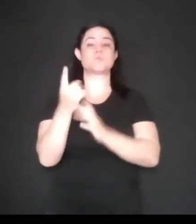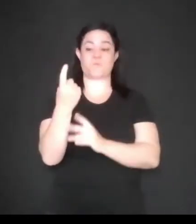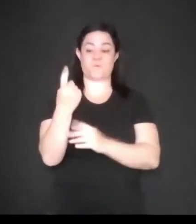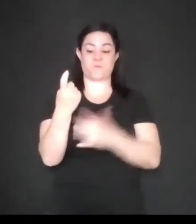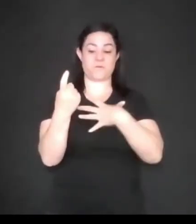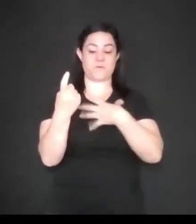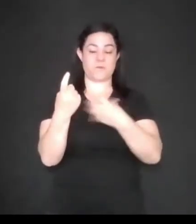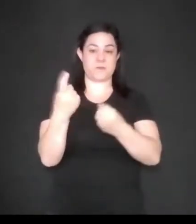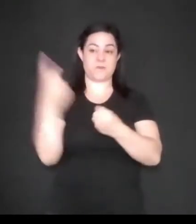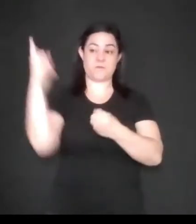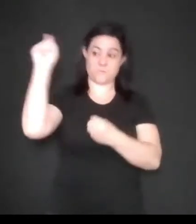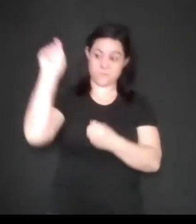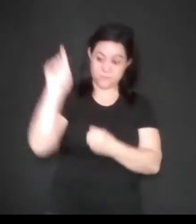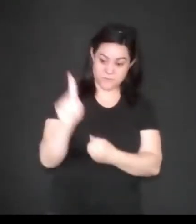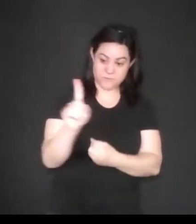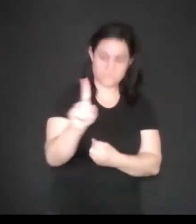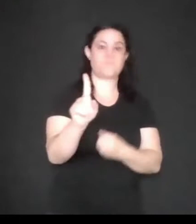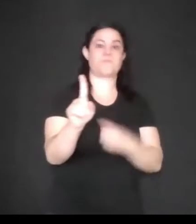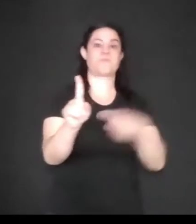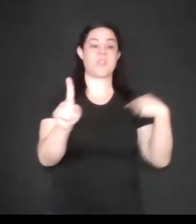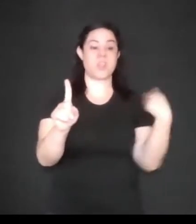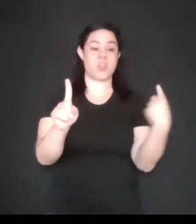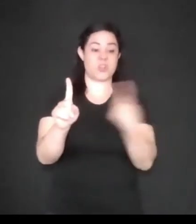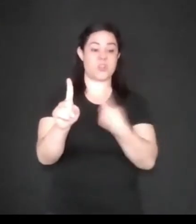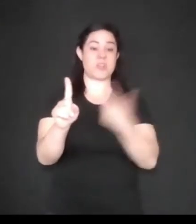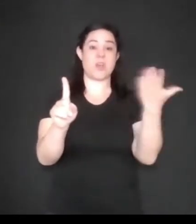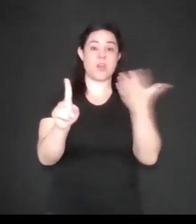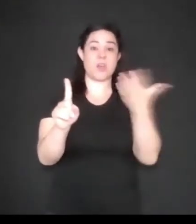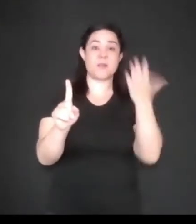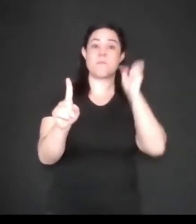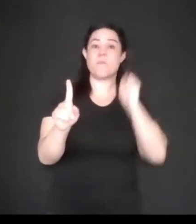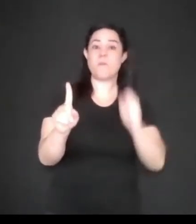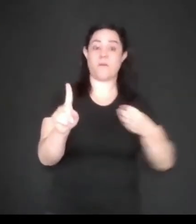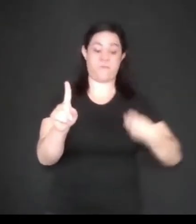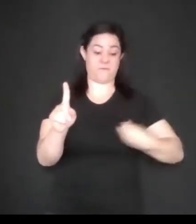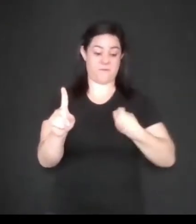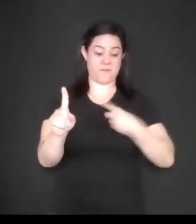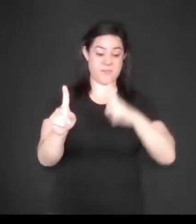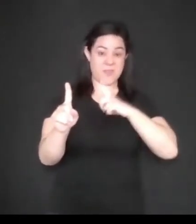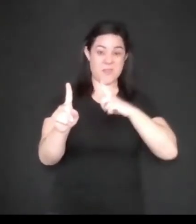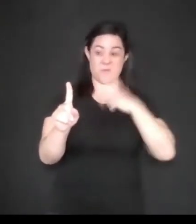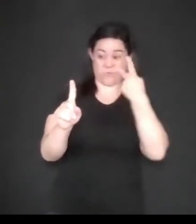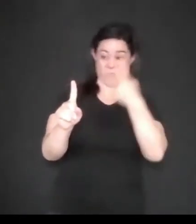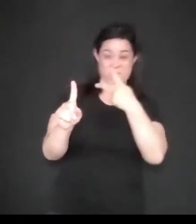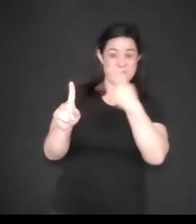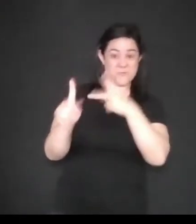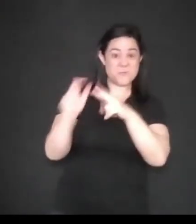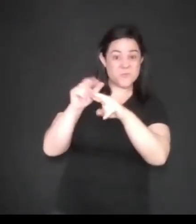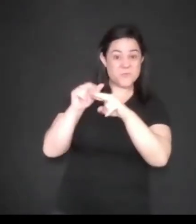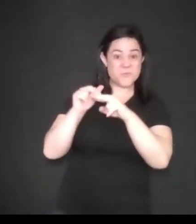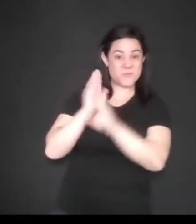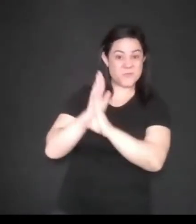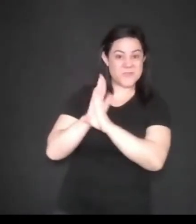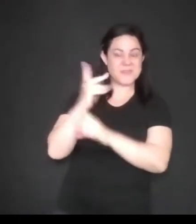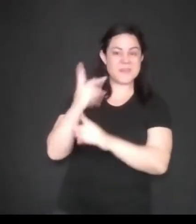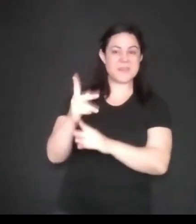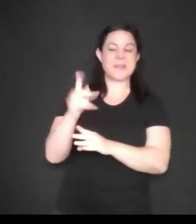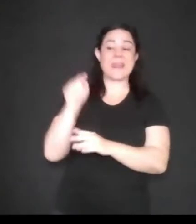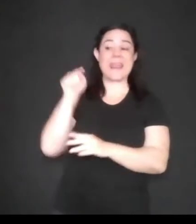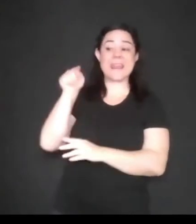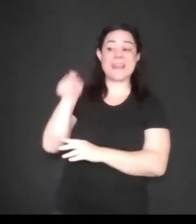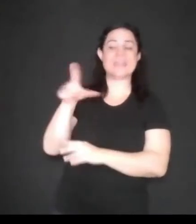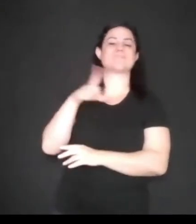que pudéssemos viver por meio dele. E nisso consiste o amor. Preste atenção no que eu vou dizer